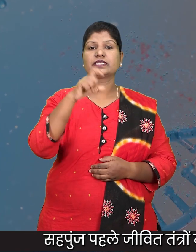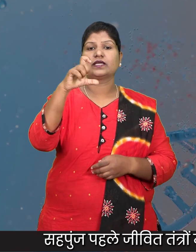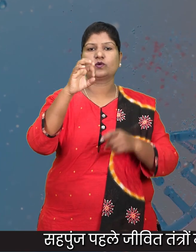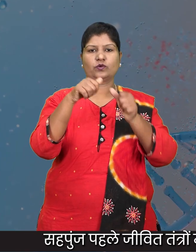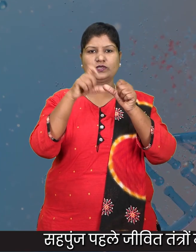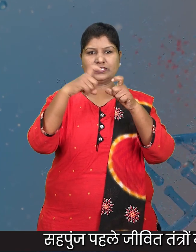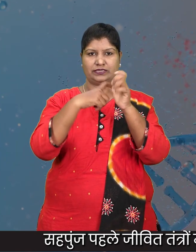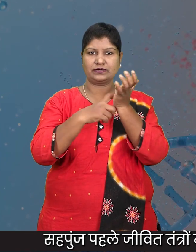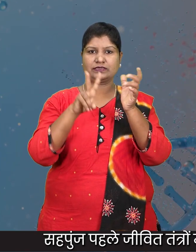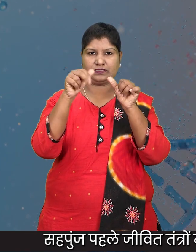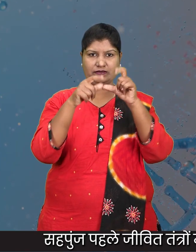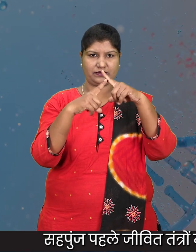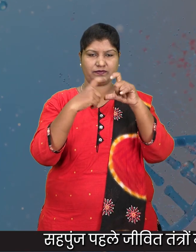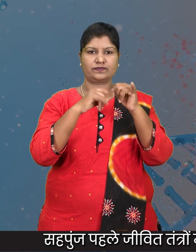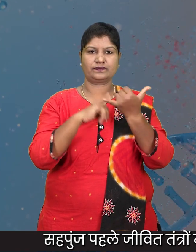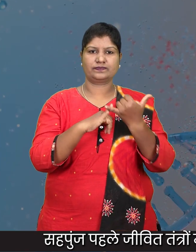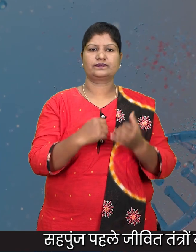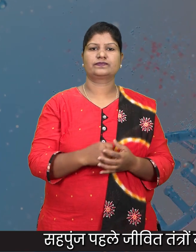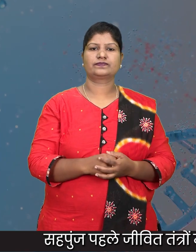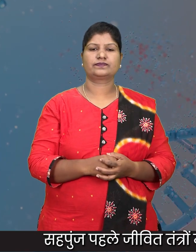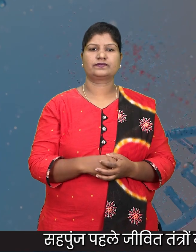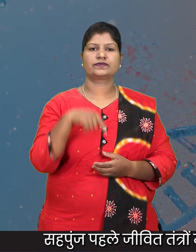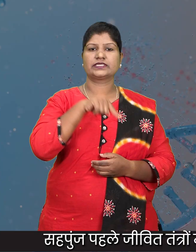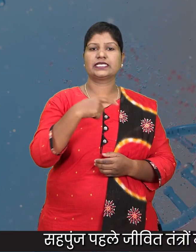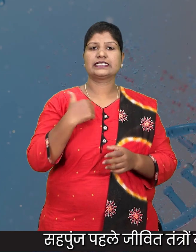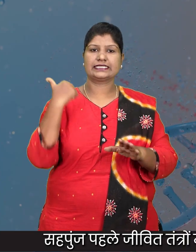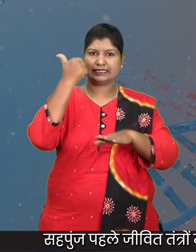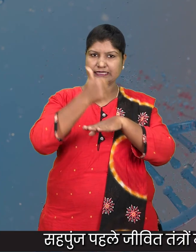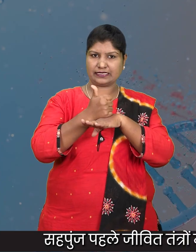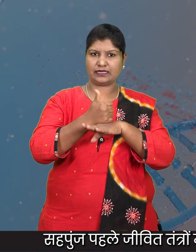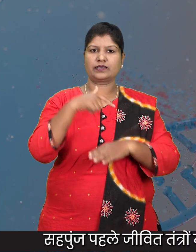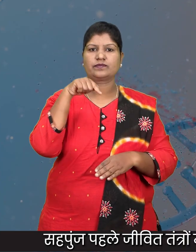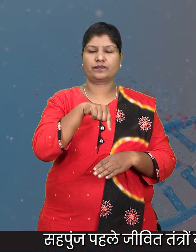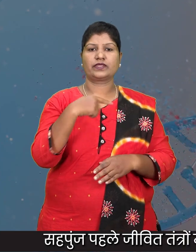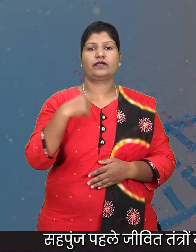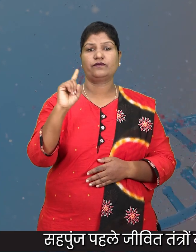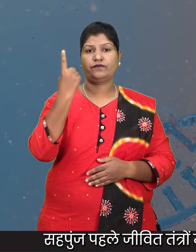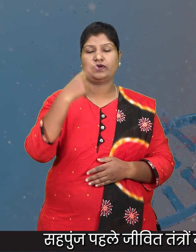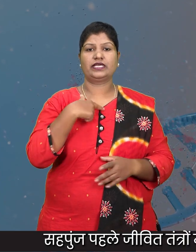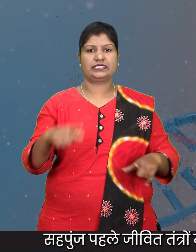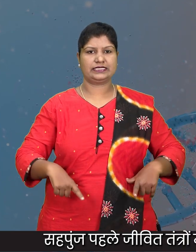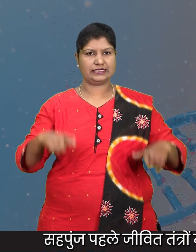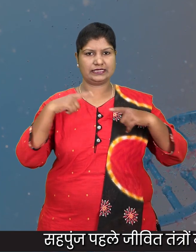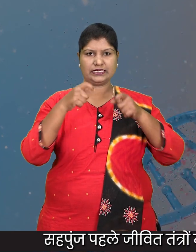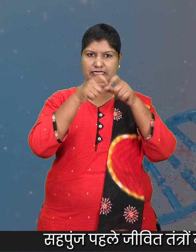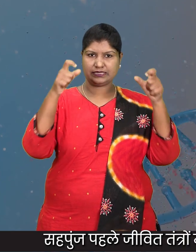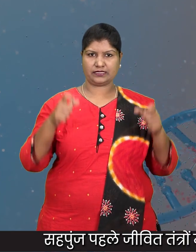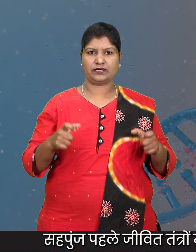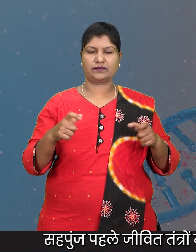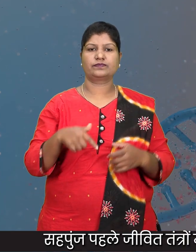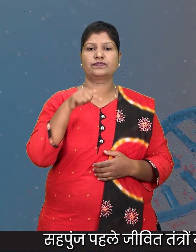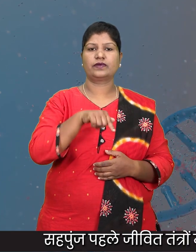सहपुंज पहले जीवित तंत्रों में स्थापित हो गए जिन्हें आदिजीव नाम दिया गया।